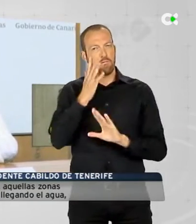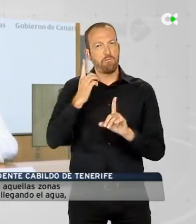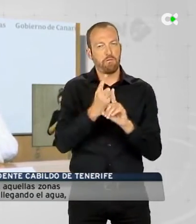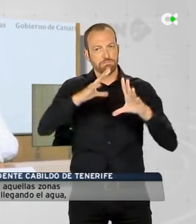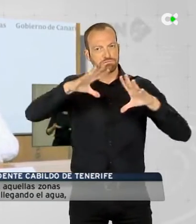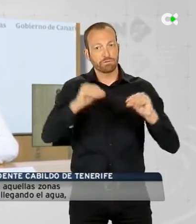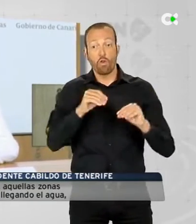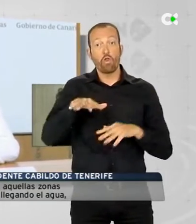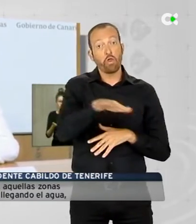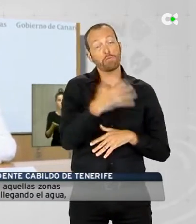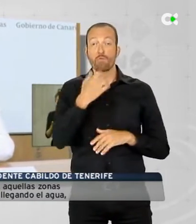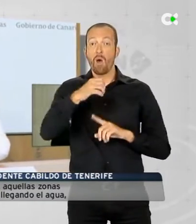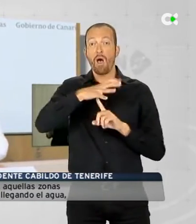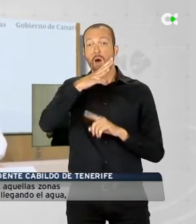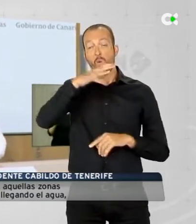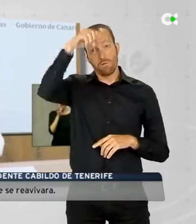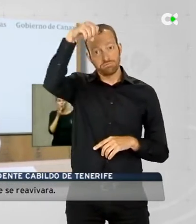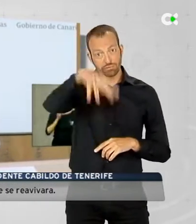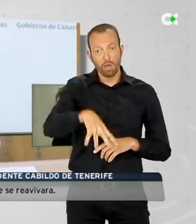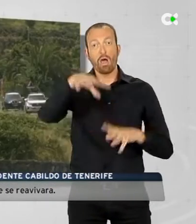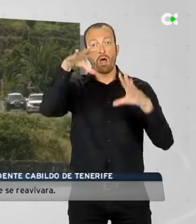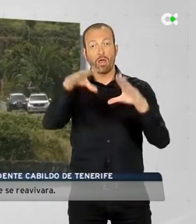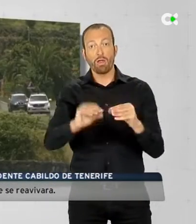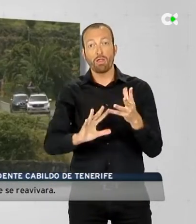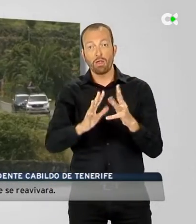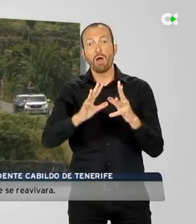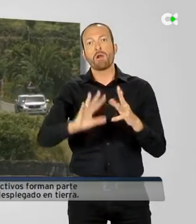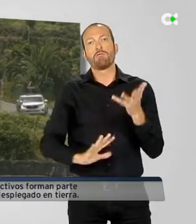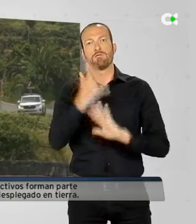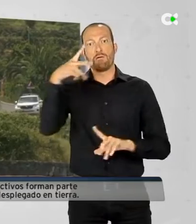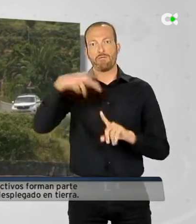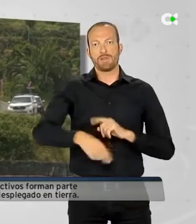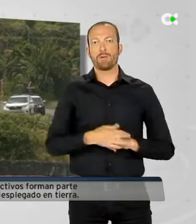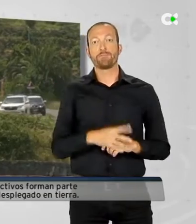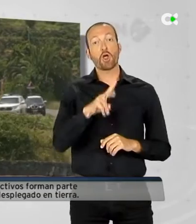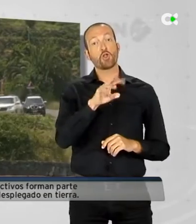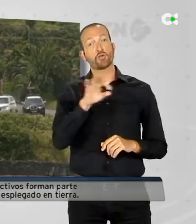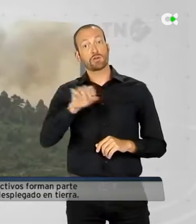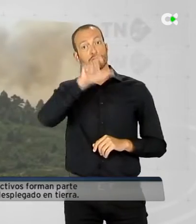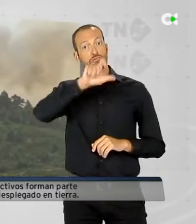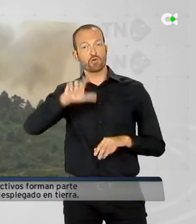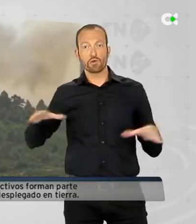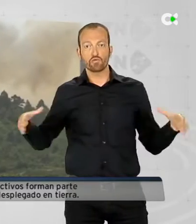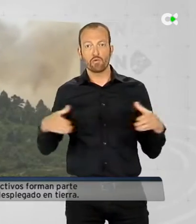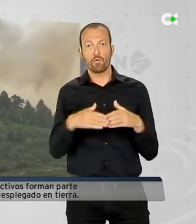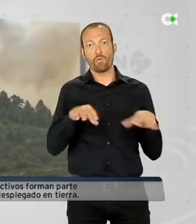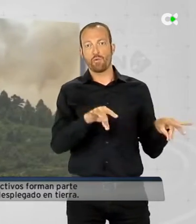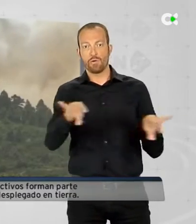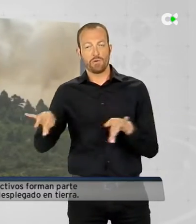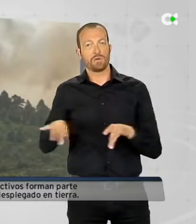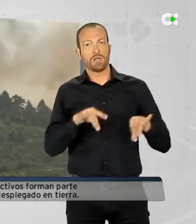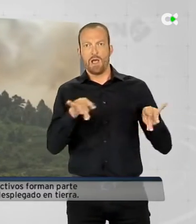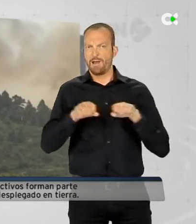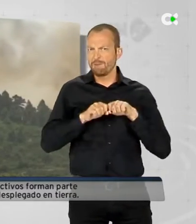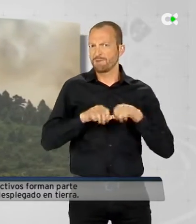aquellas zonas a las que iba llegando el agua, evitar que se reavivara. Más de 200 efectivos forman parte del dispositivo desplegado